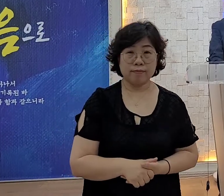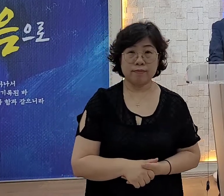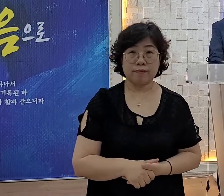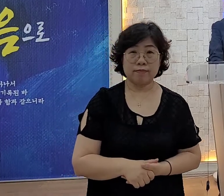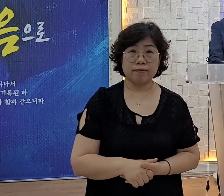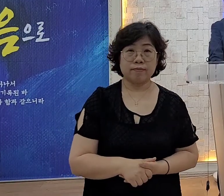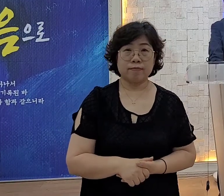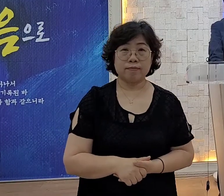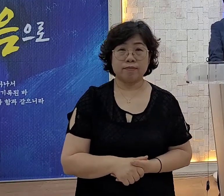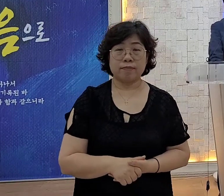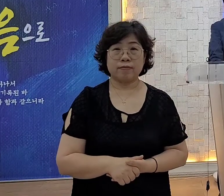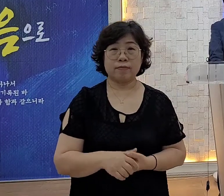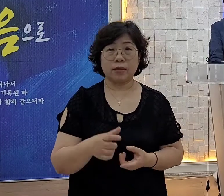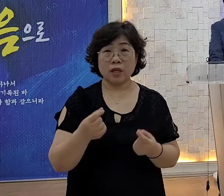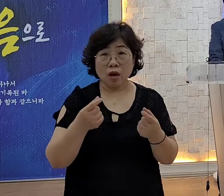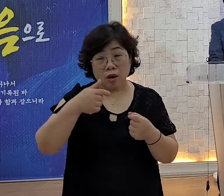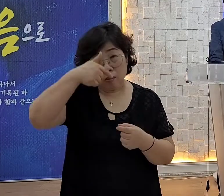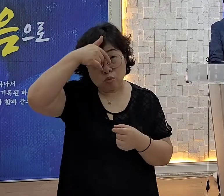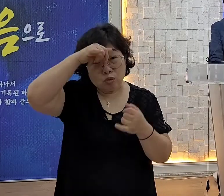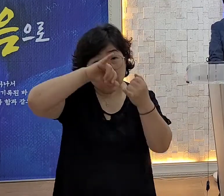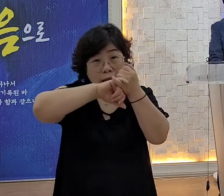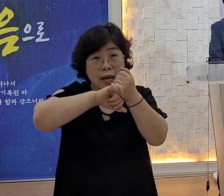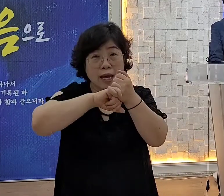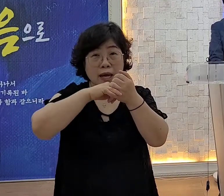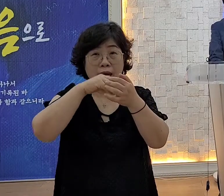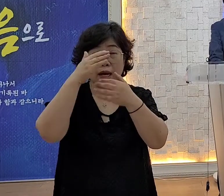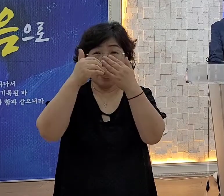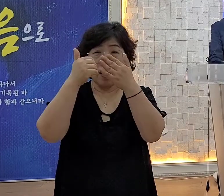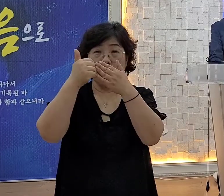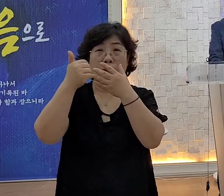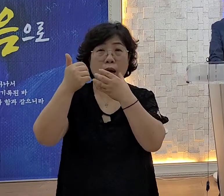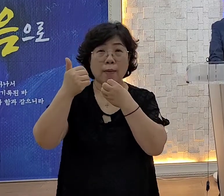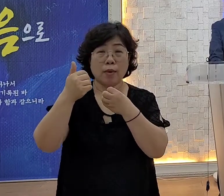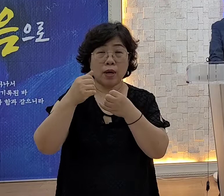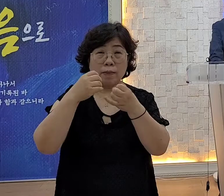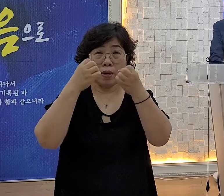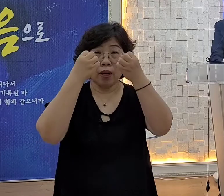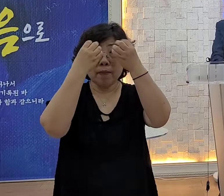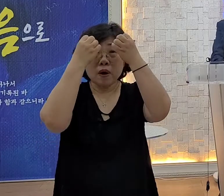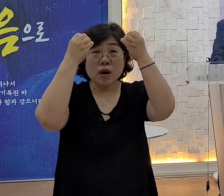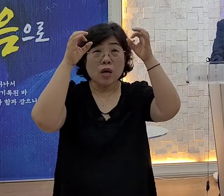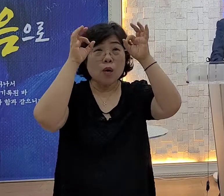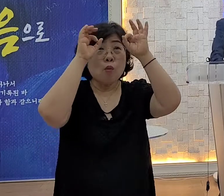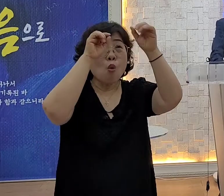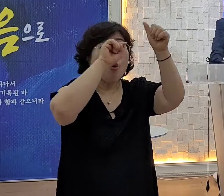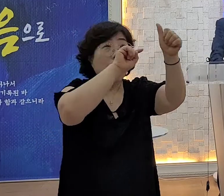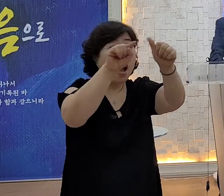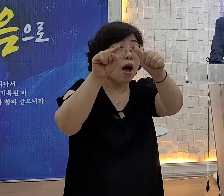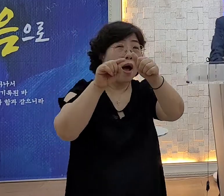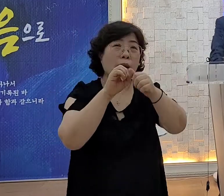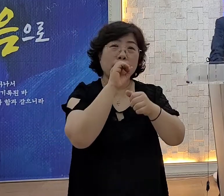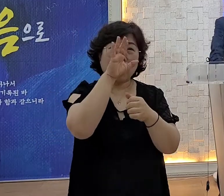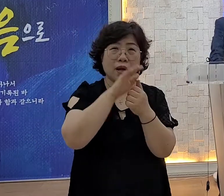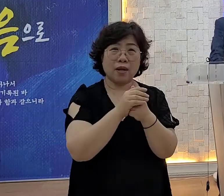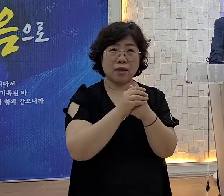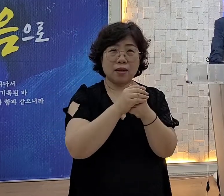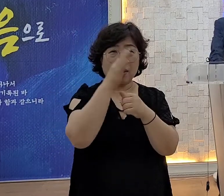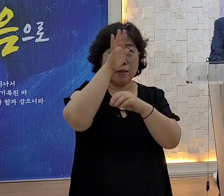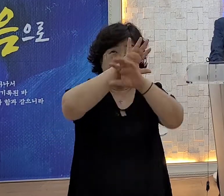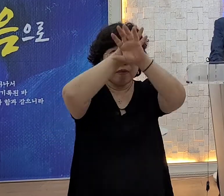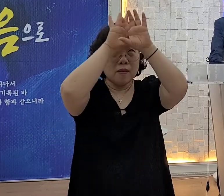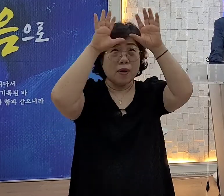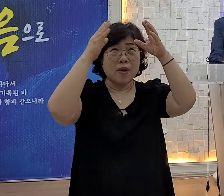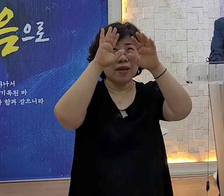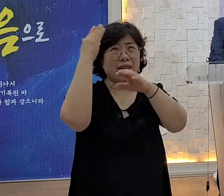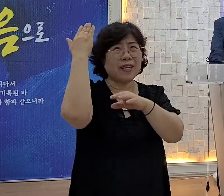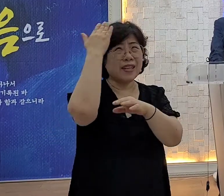구약 시대에 하나님께서 아브라함에게 그 별을 보라 했을 때 그때 하늘은 온 세계가 뭐 공장이 있습니까? 뭐가